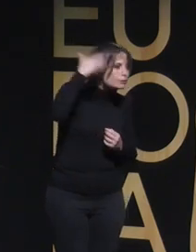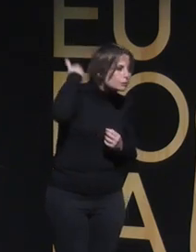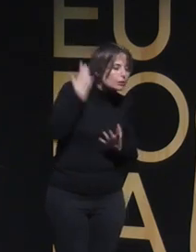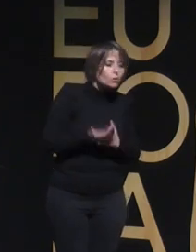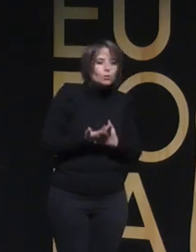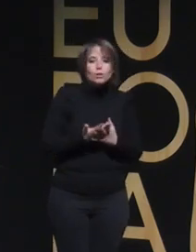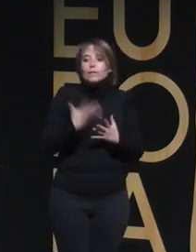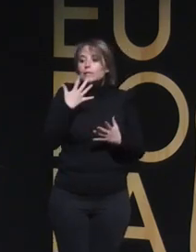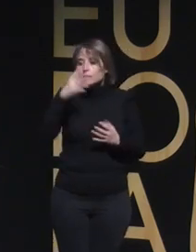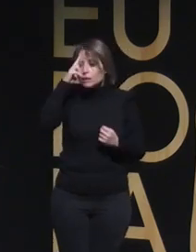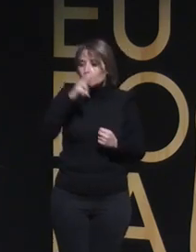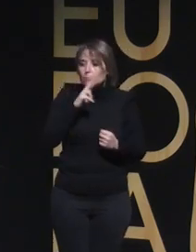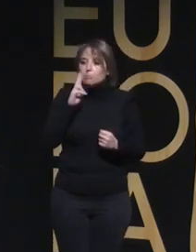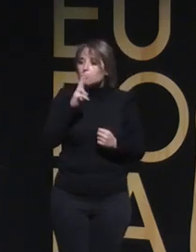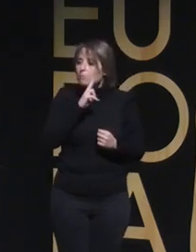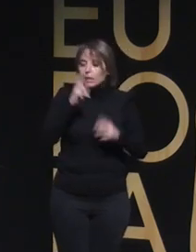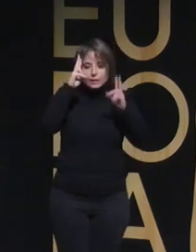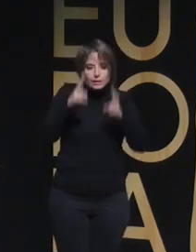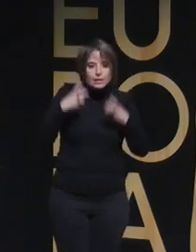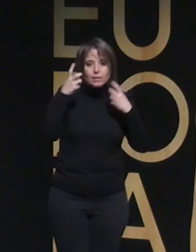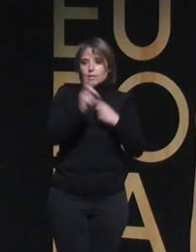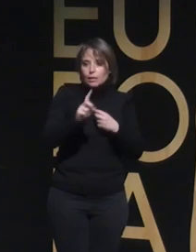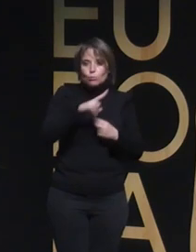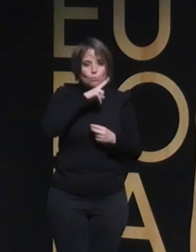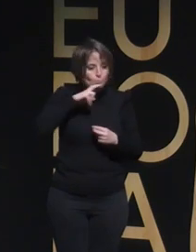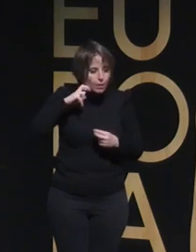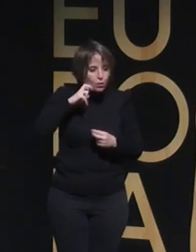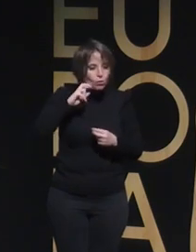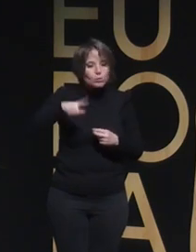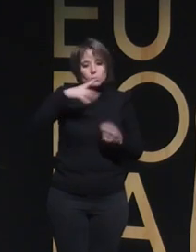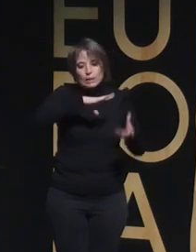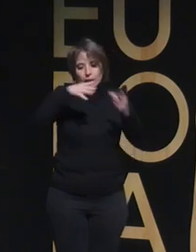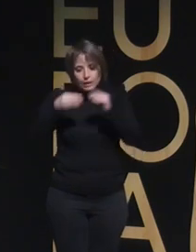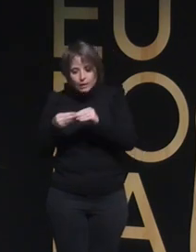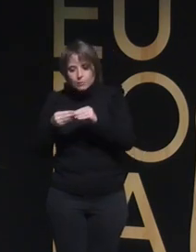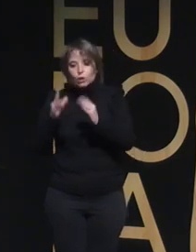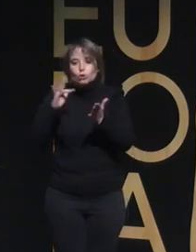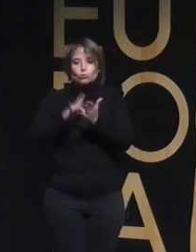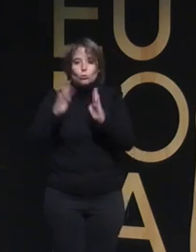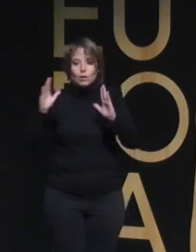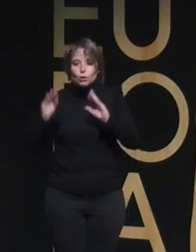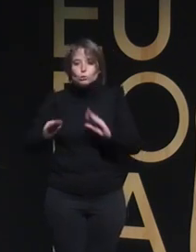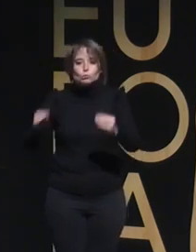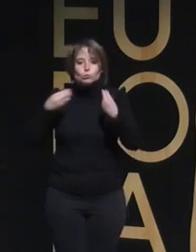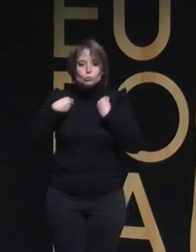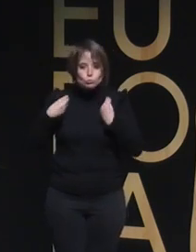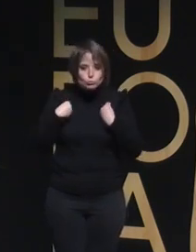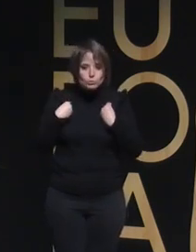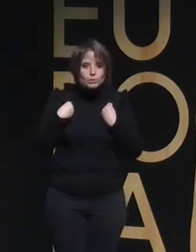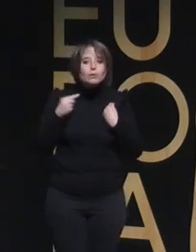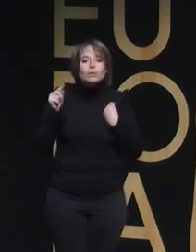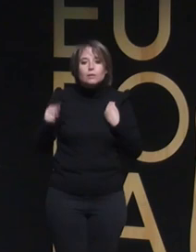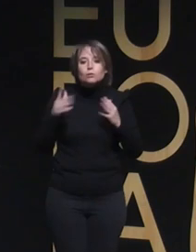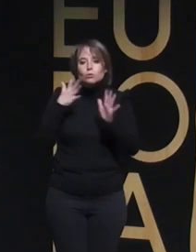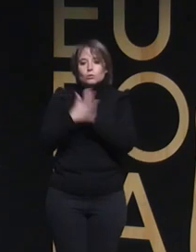esos padres o esas madres no reciclan, por ejemplo, también ese valor en algo más adaptativo a la etapa vital que tenga en ese momento su hijo o su hija, va a ser